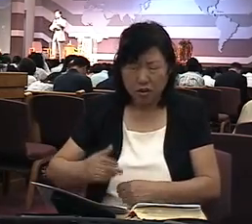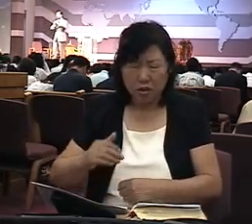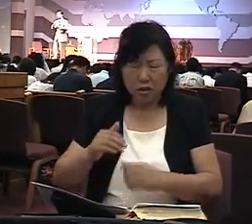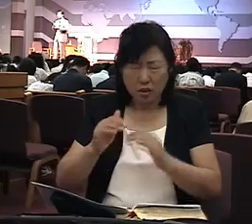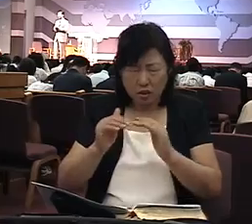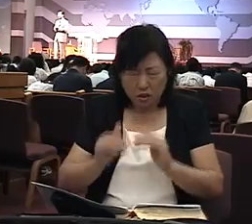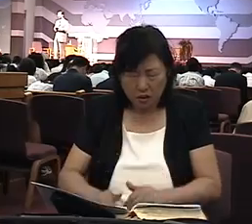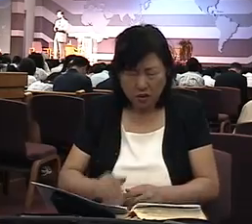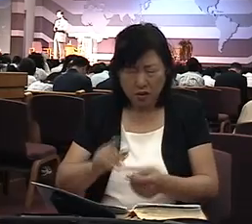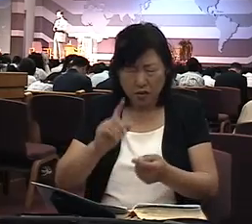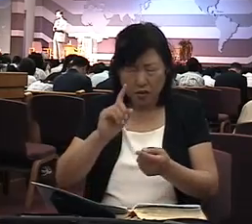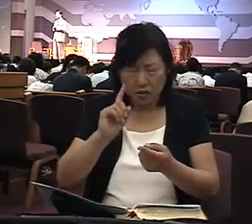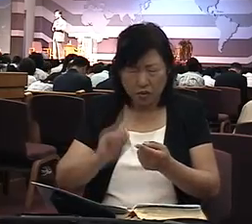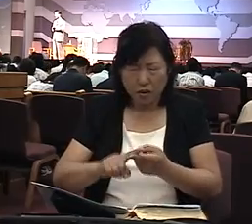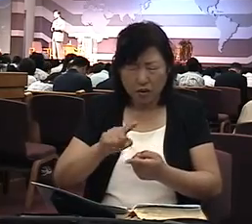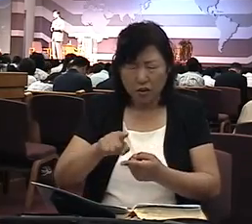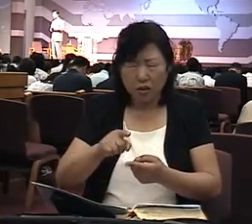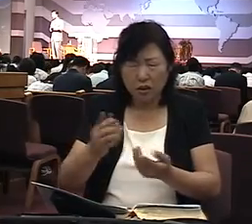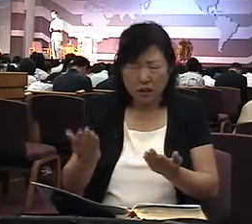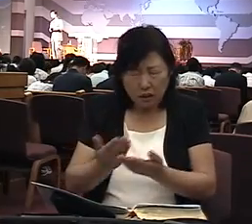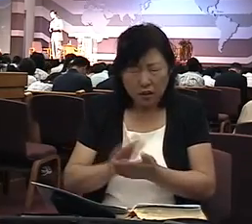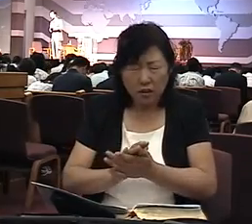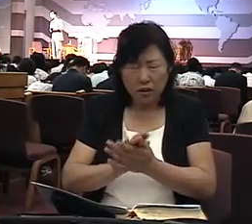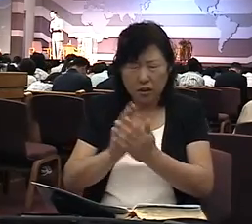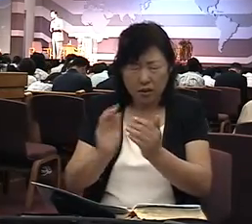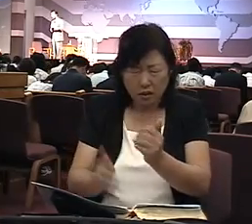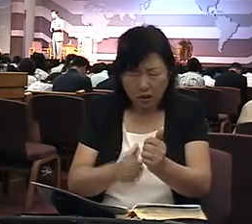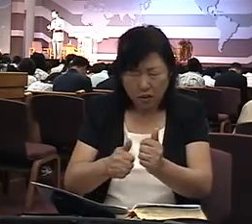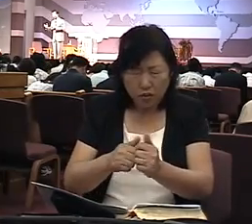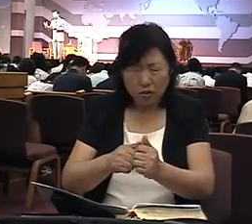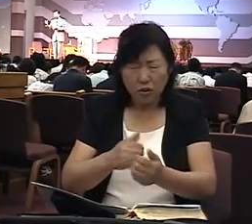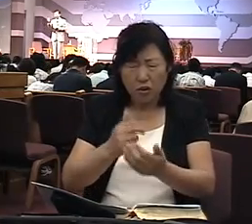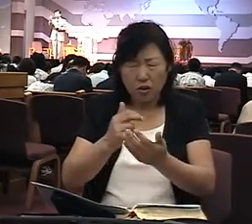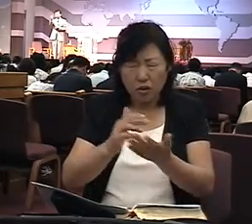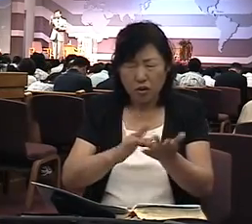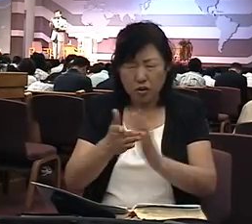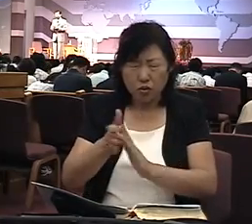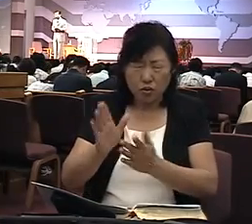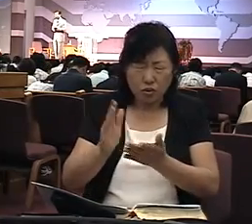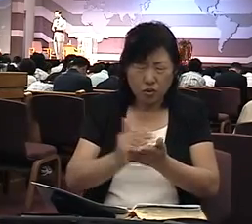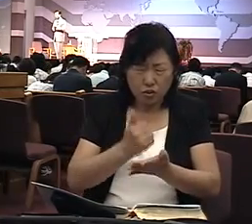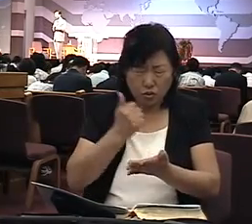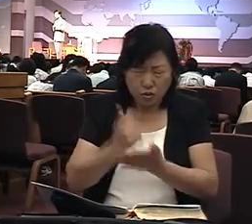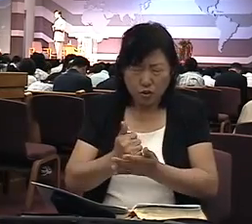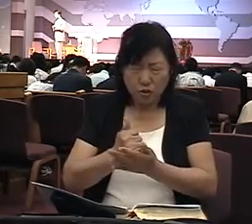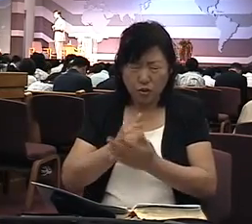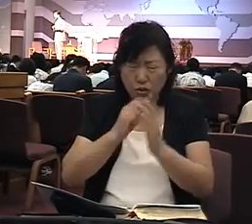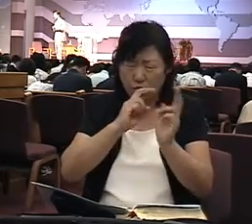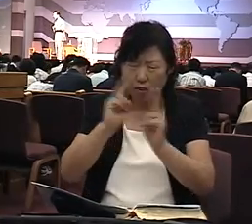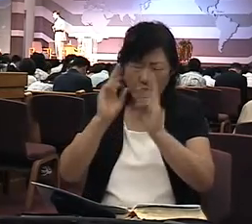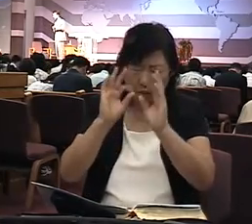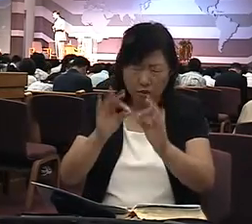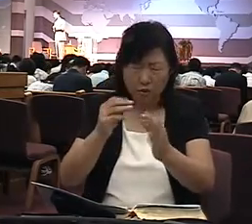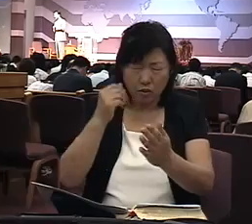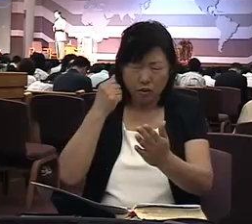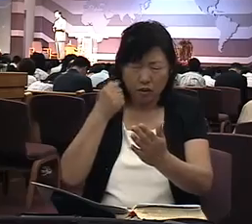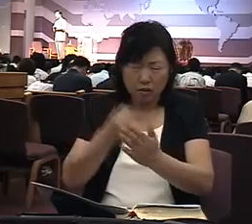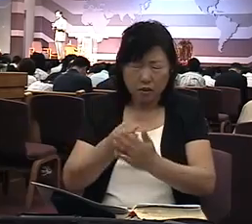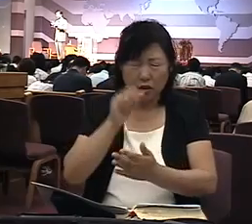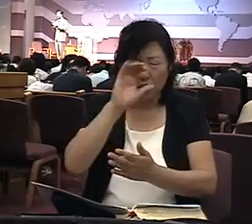따라주는 그러한 훈련이 아니라 주님 예수 그리스도를 바라보라 하고 담대히 그를 가리켜 이끌 수 있는 그러한 훈련이 있게